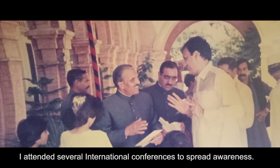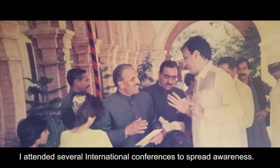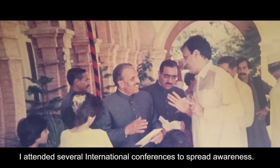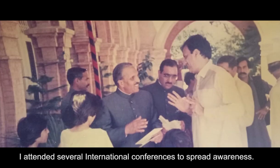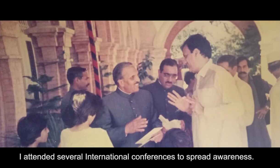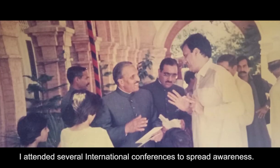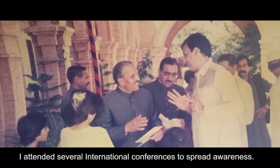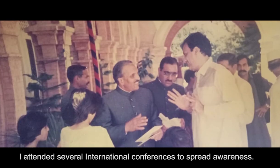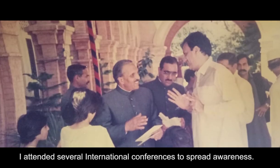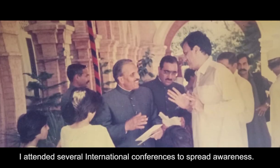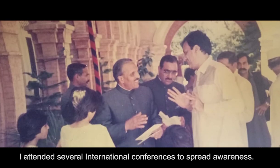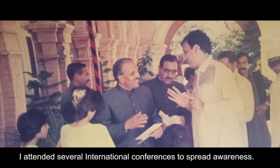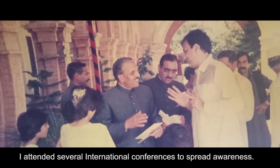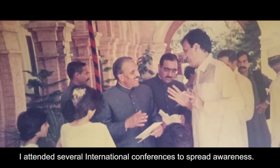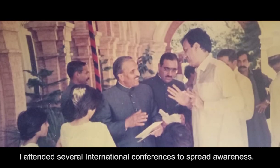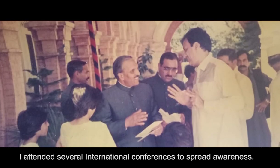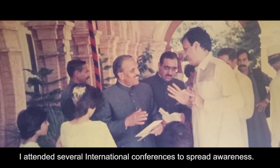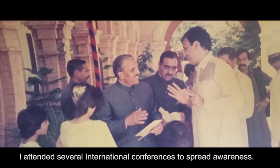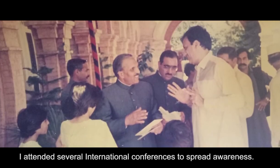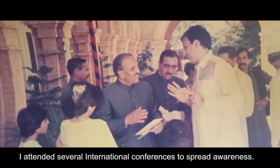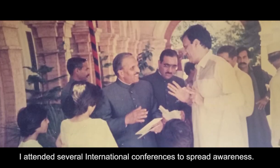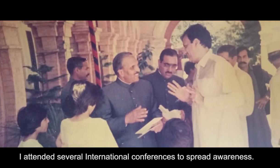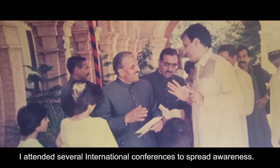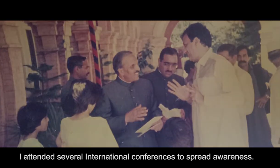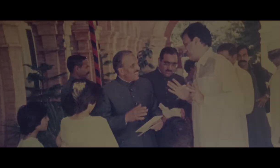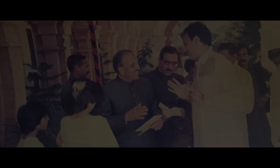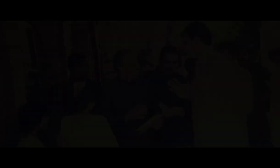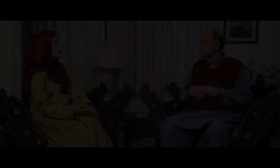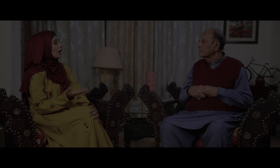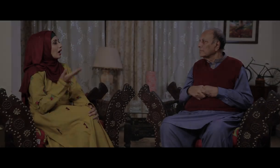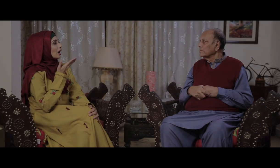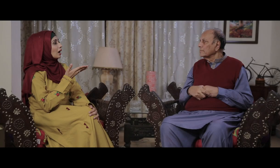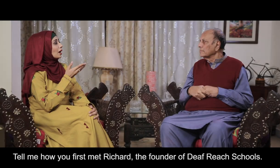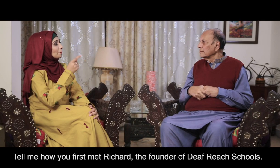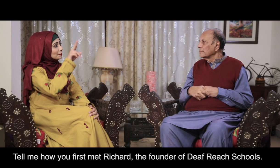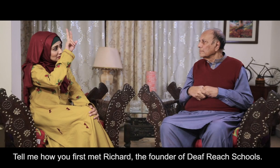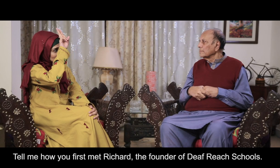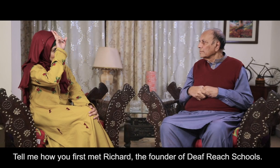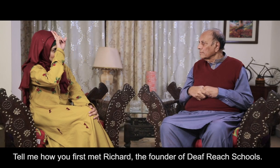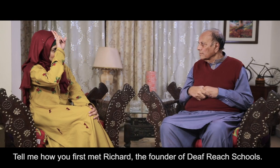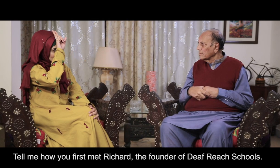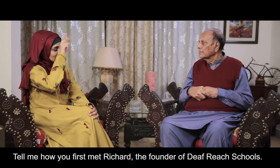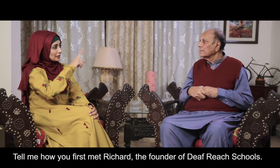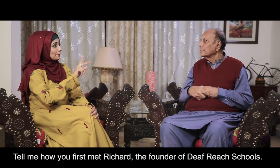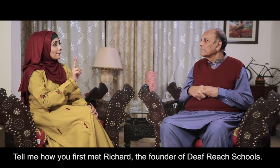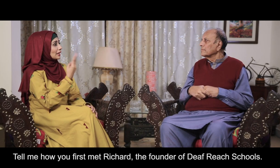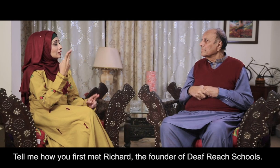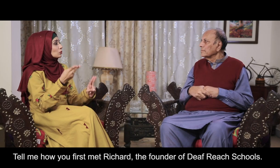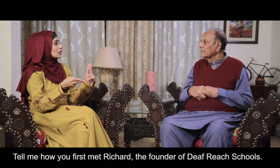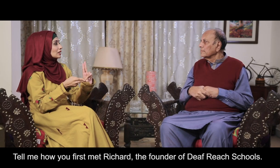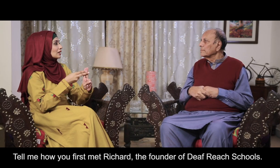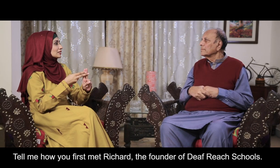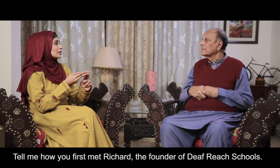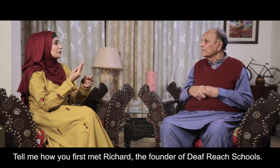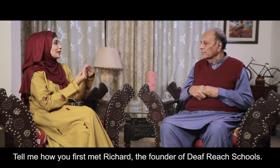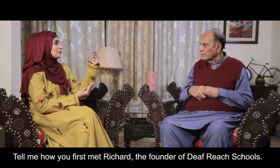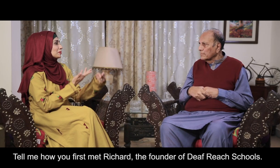कॉन्फ्रेंस अटेंड करता रहा और पाकिस्तान के मसाइल बताता रहा। आप मिस्टर रिचर्ड से पहली मुलाकात के बारे में